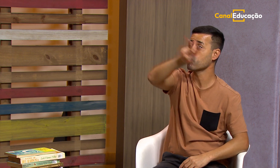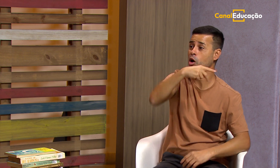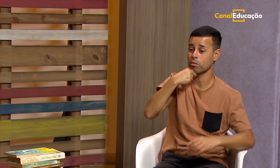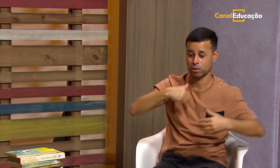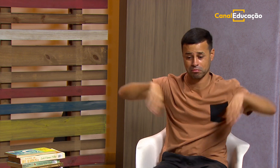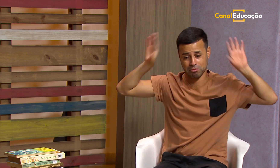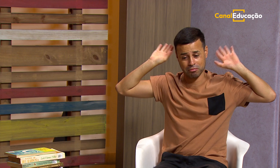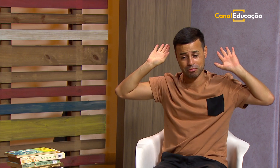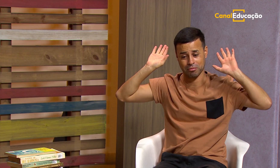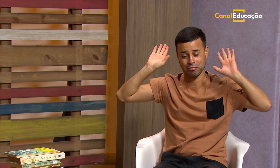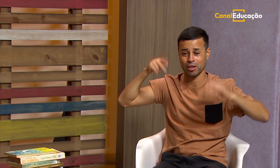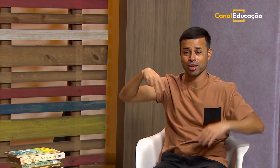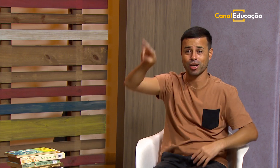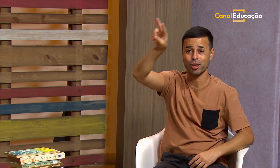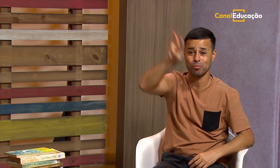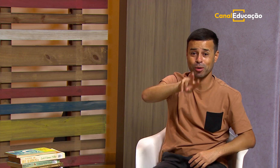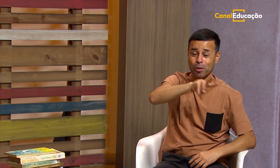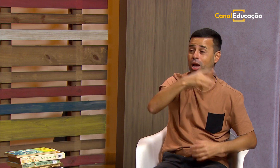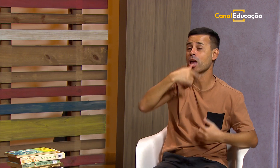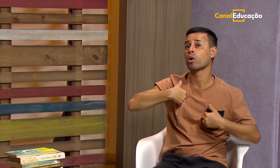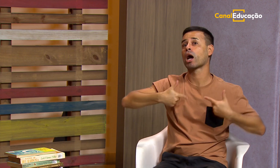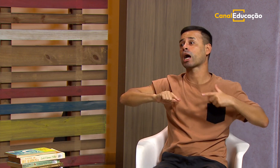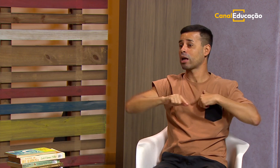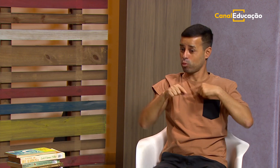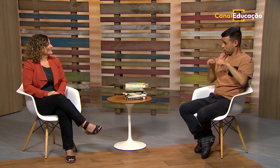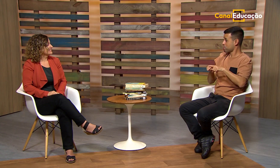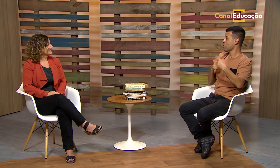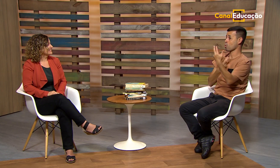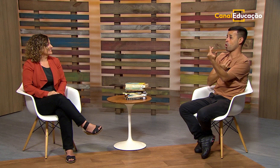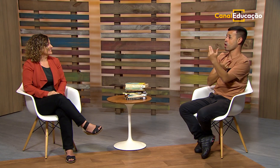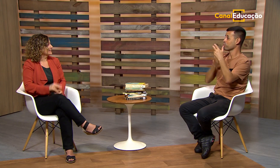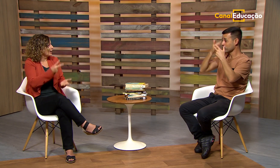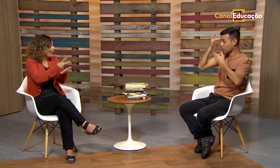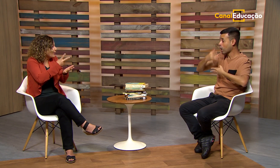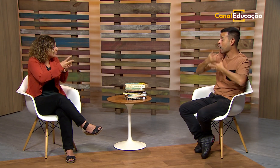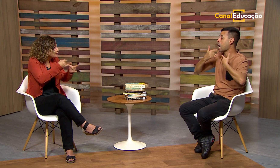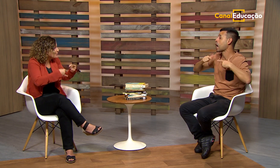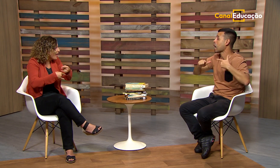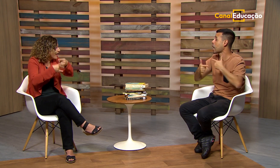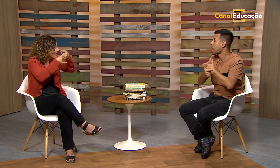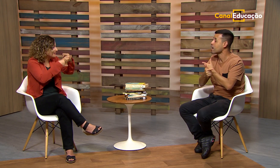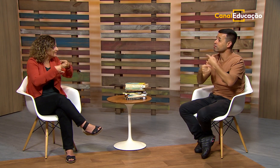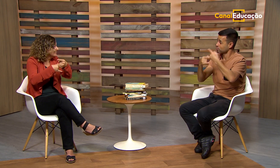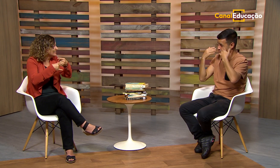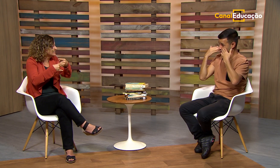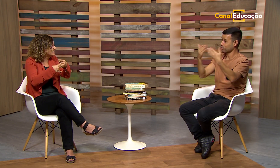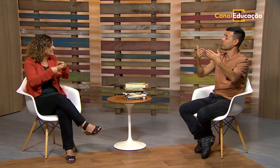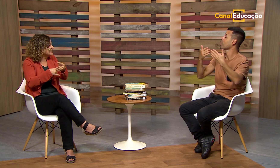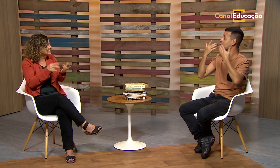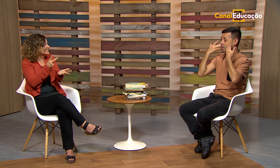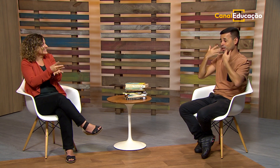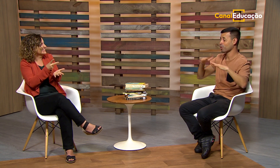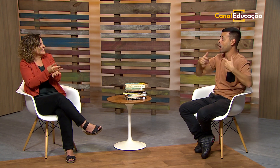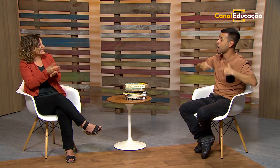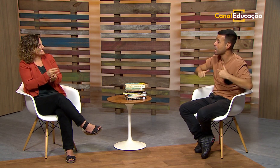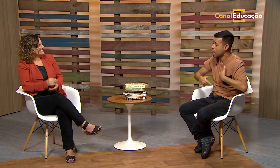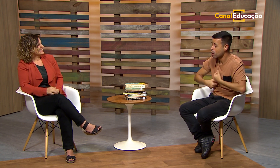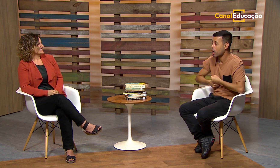perdendo o equilíbrio e caíram. Eu não consegui me segurar e caí na gargalhada. E a live seguiu acontecendo? Sim,